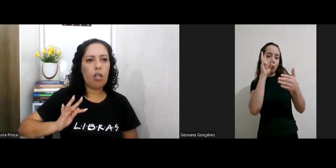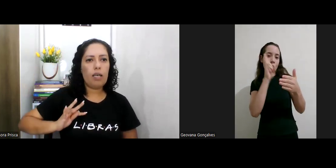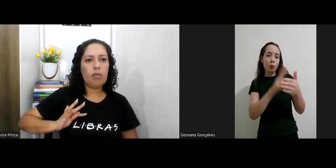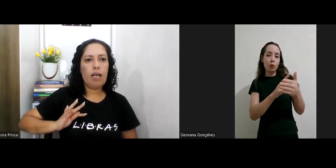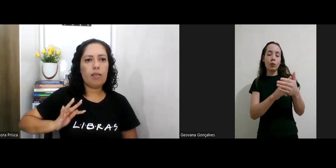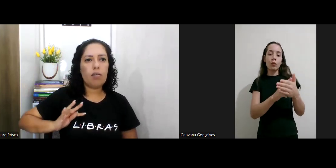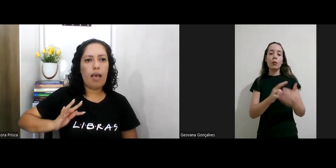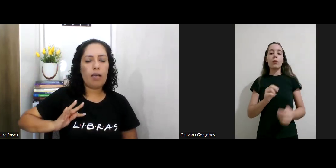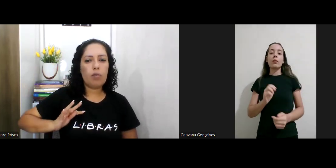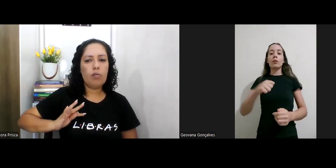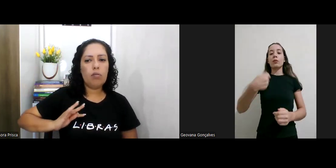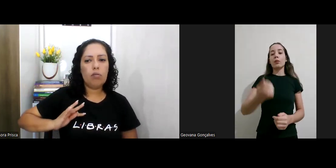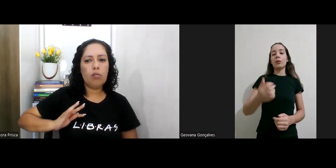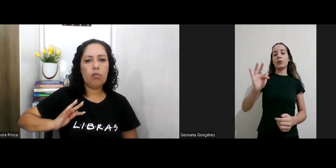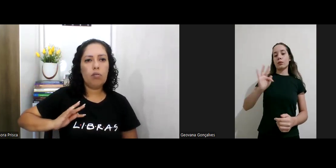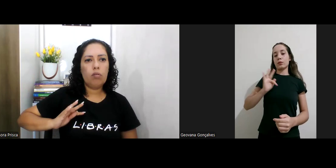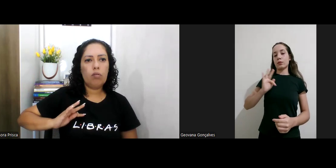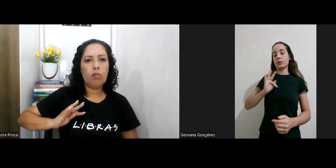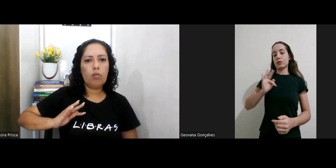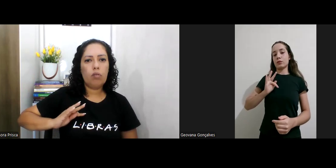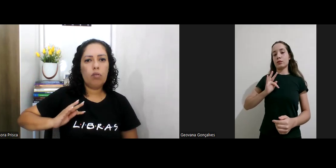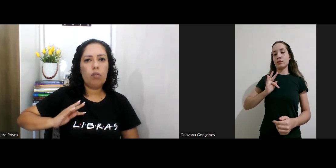T, coloca aqui do lado, técnico